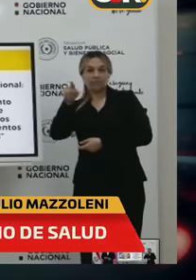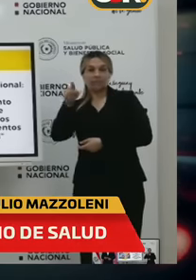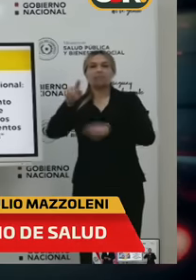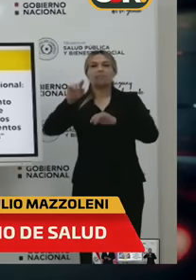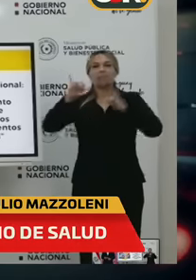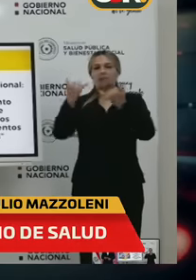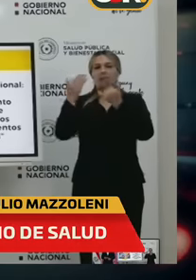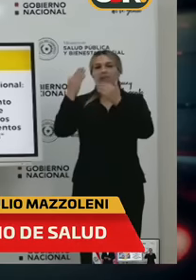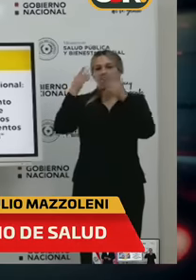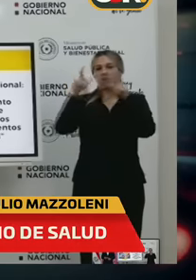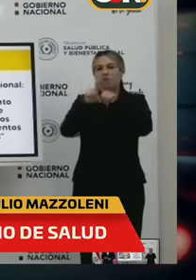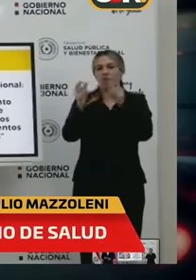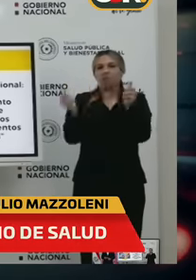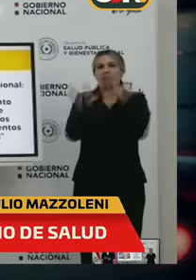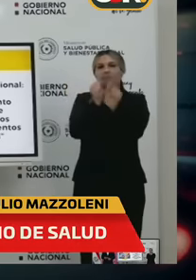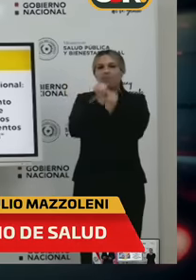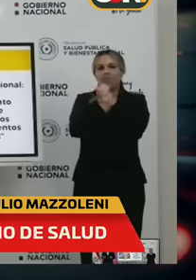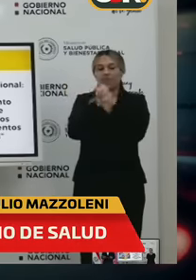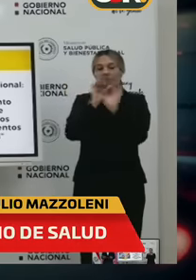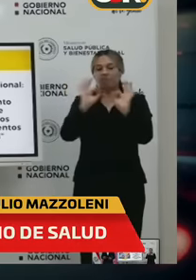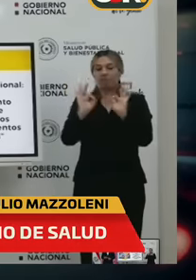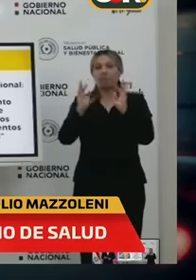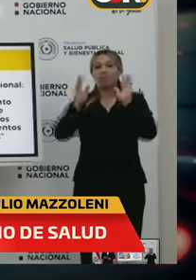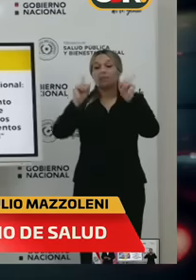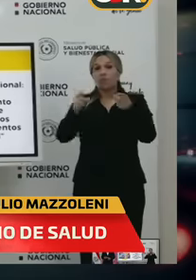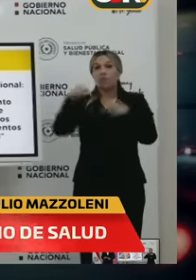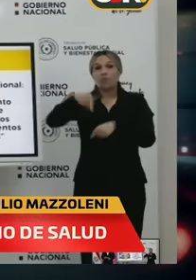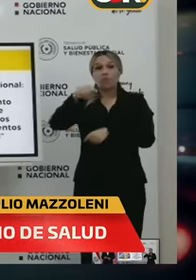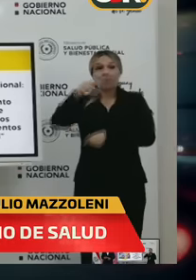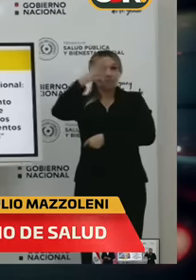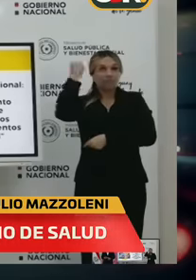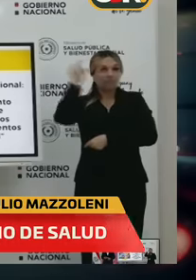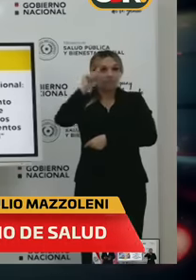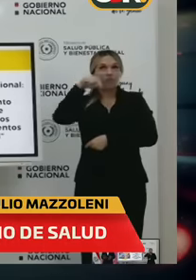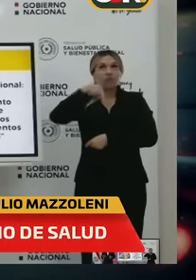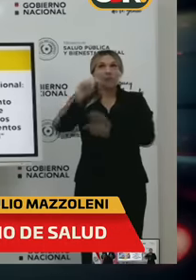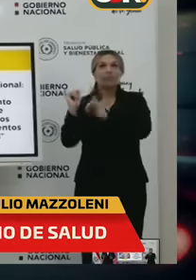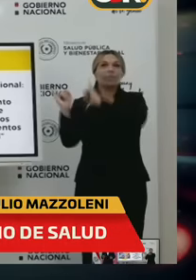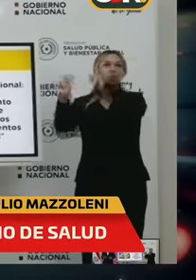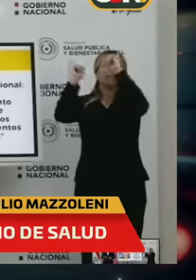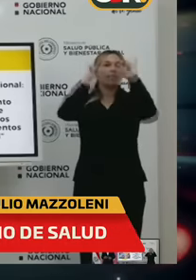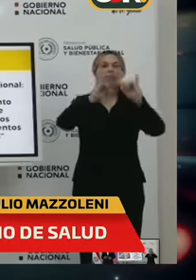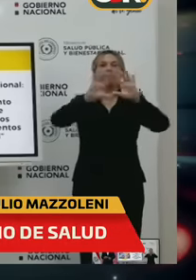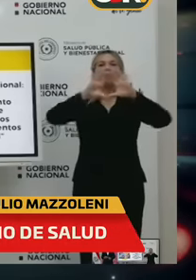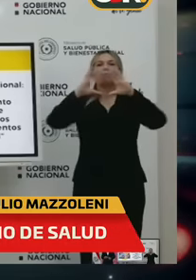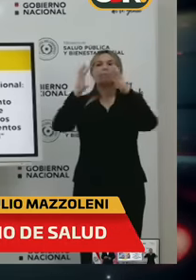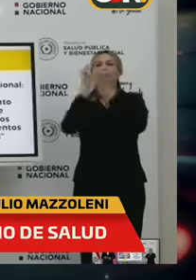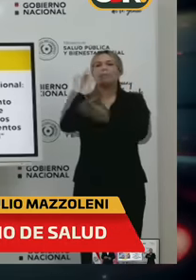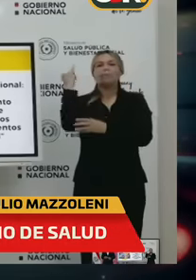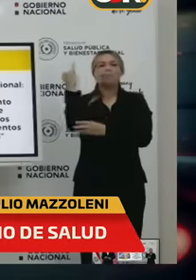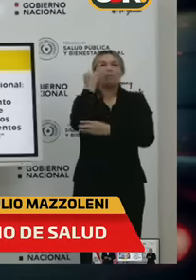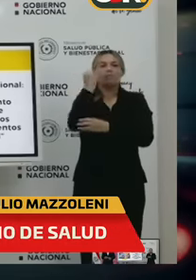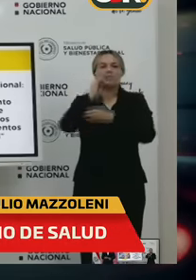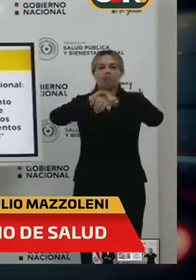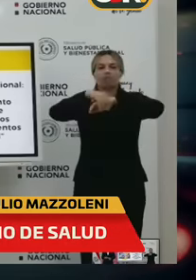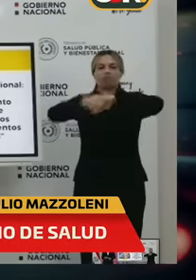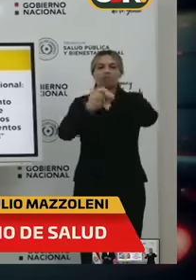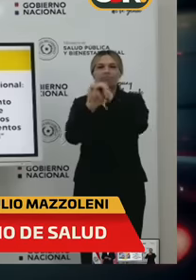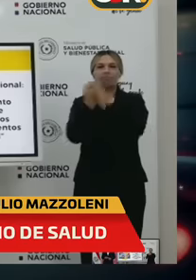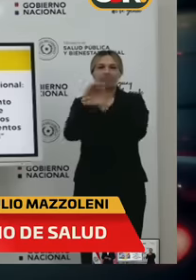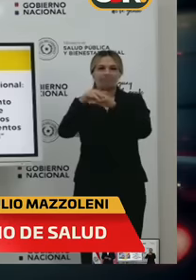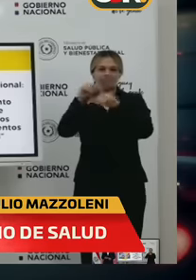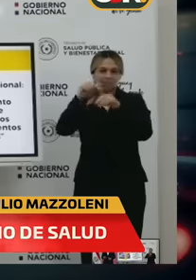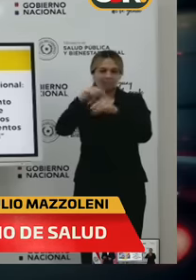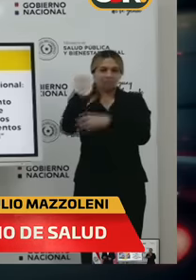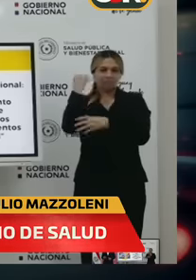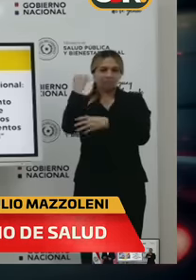hoy en el que se recuerda Día Internacional del Lavado de Manos, una medida que sirve para poder